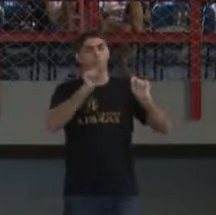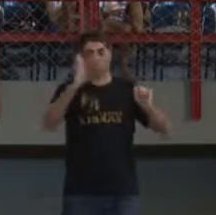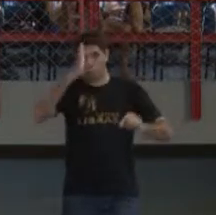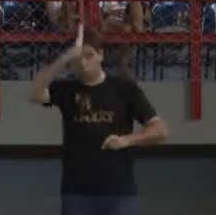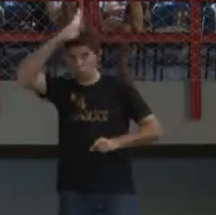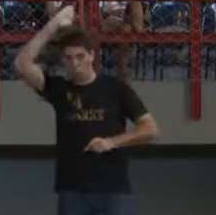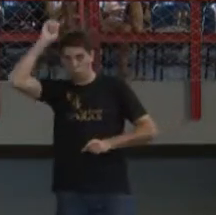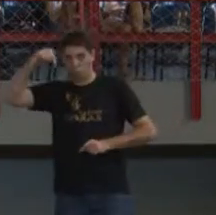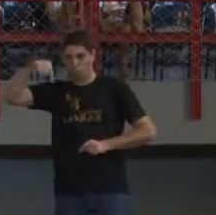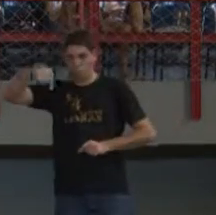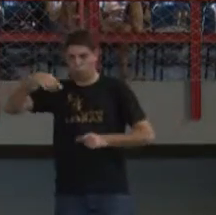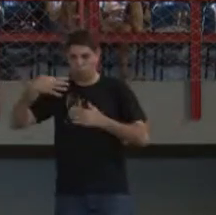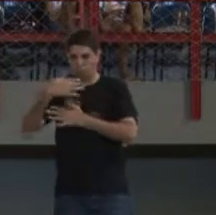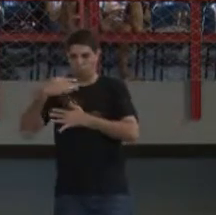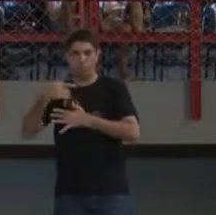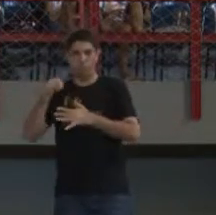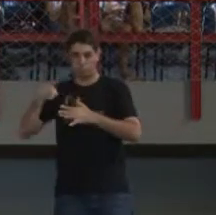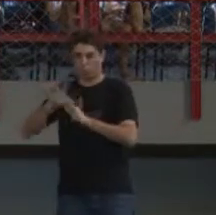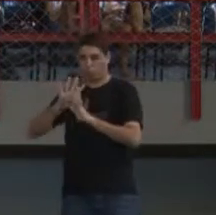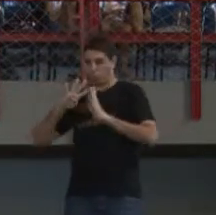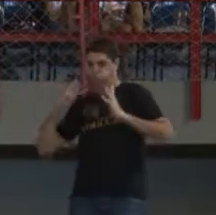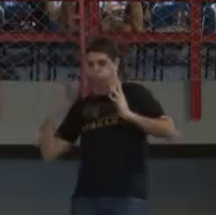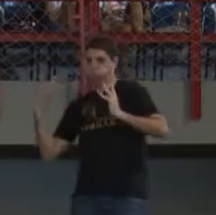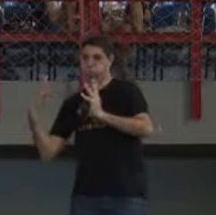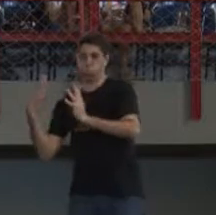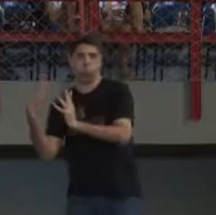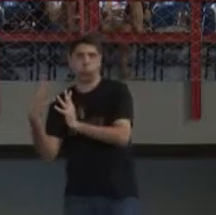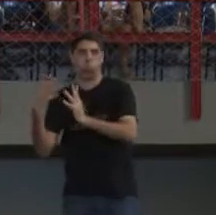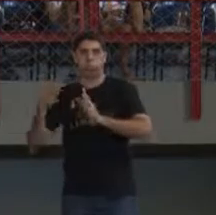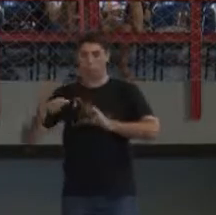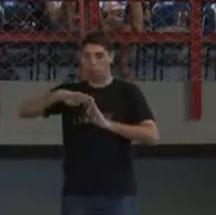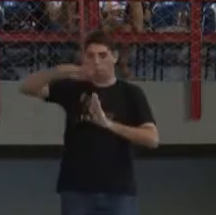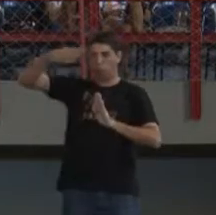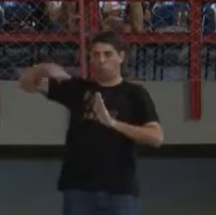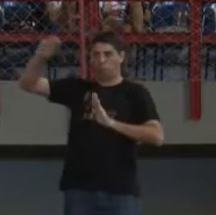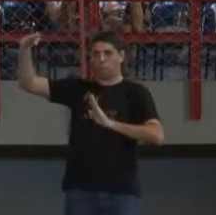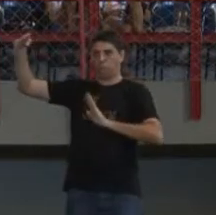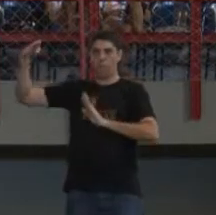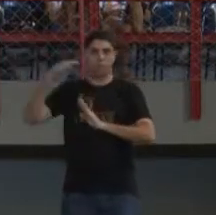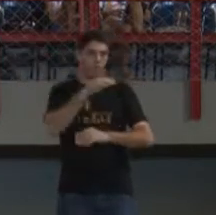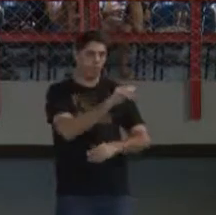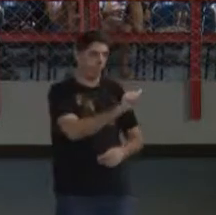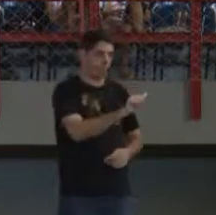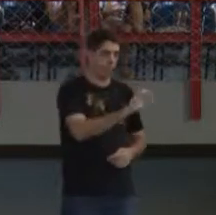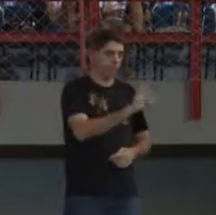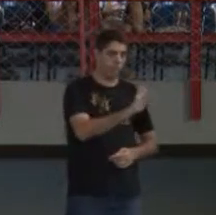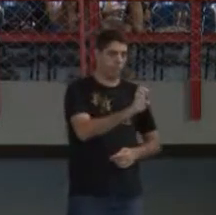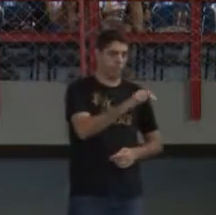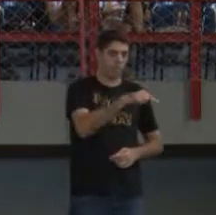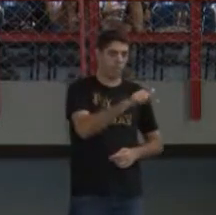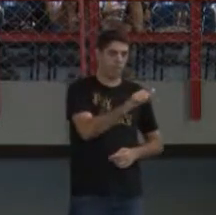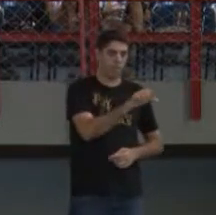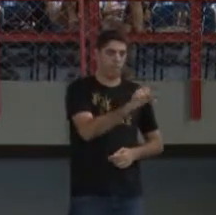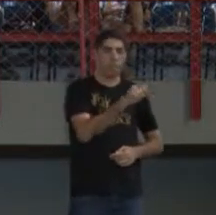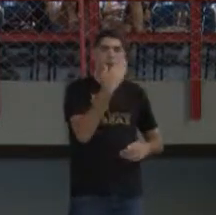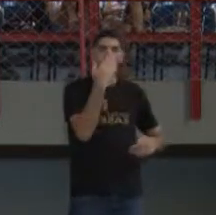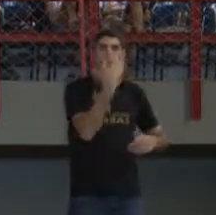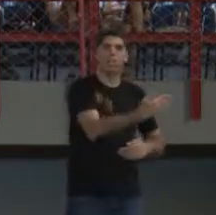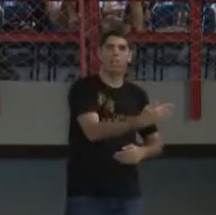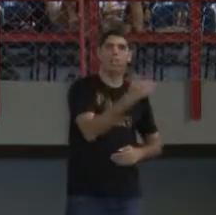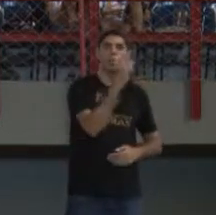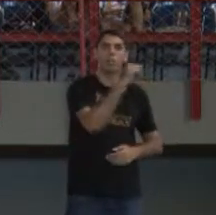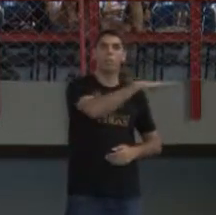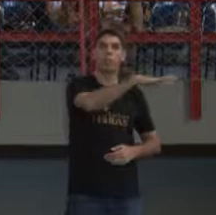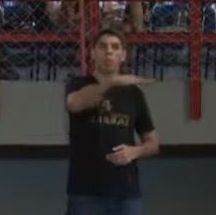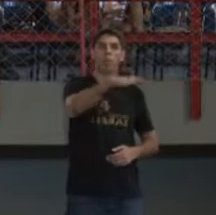está cercada por montanhas, Atenas está de frente para o mar. Inevitavelmente, quem mora de frente para o mar, ou vai